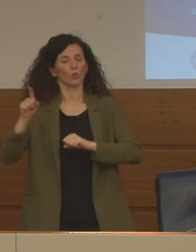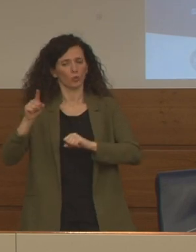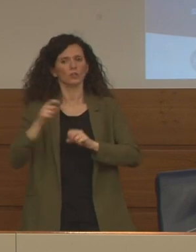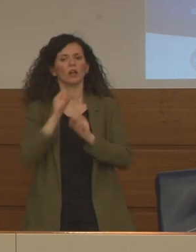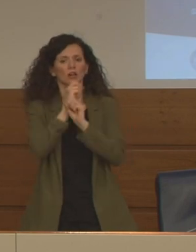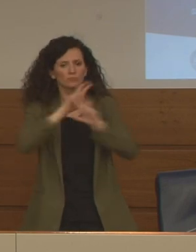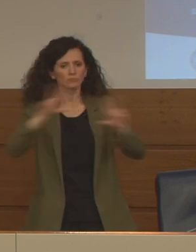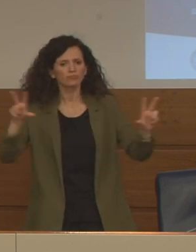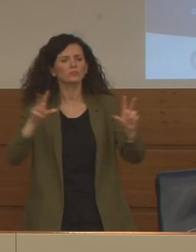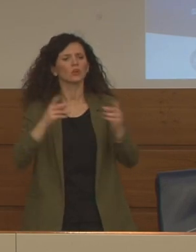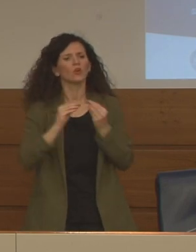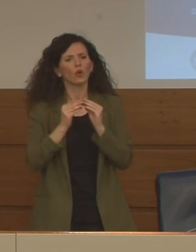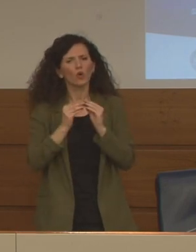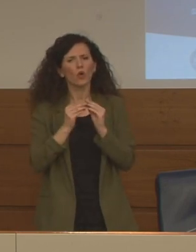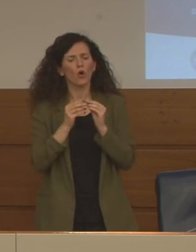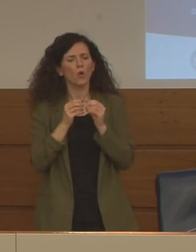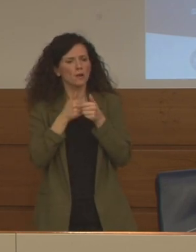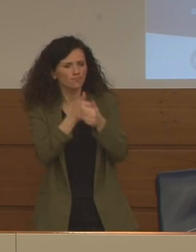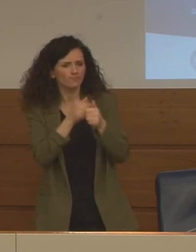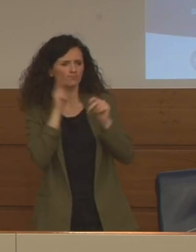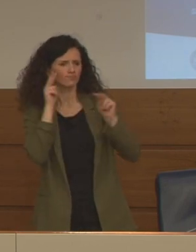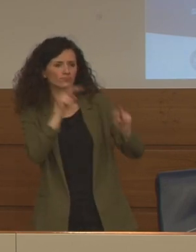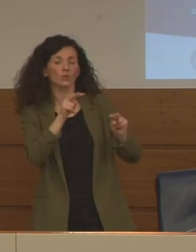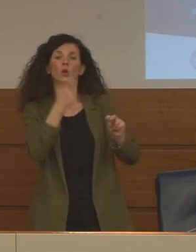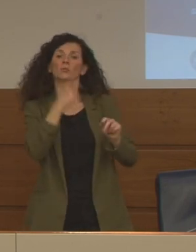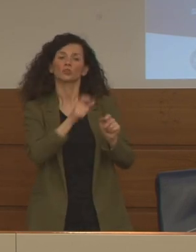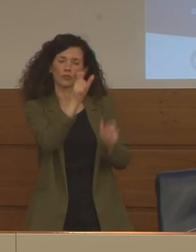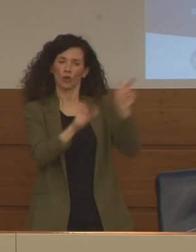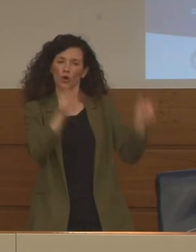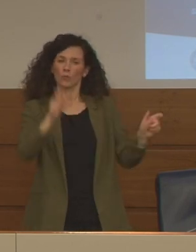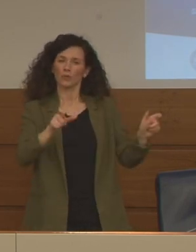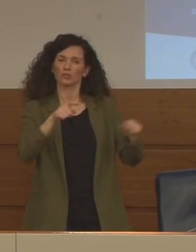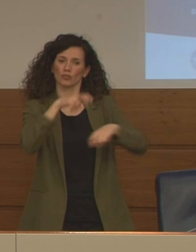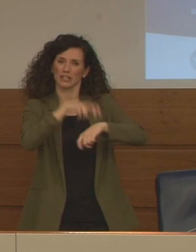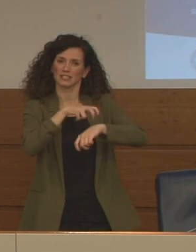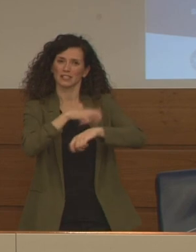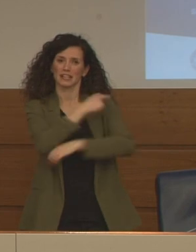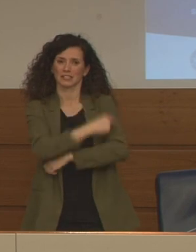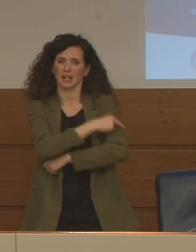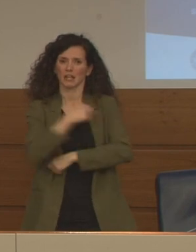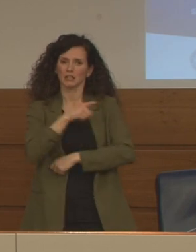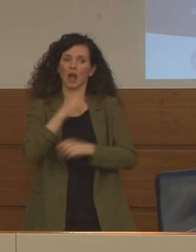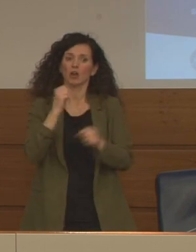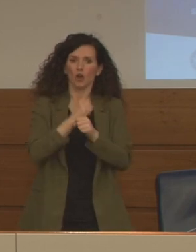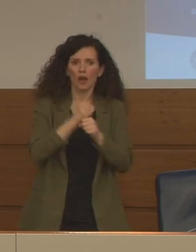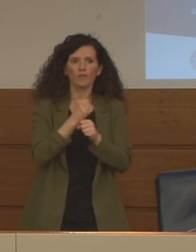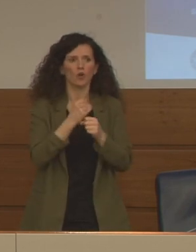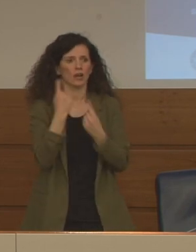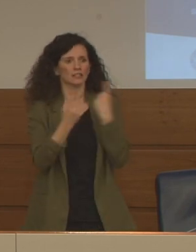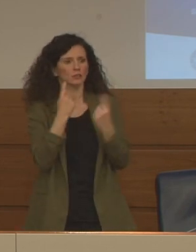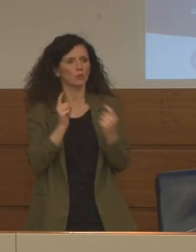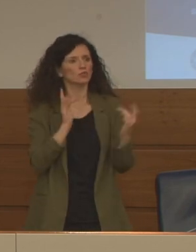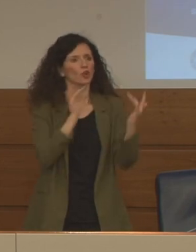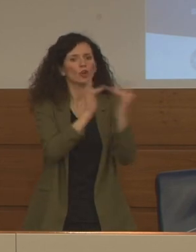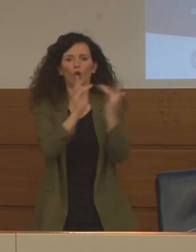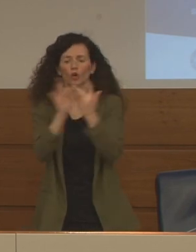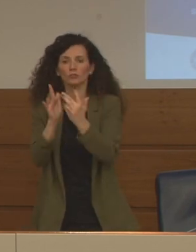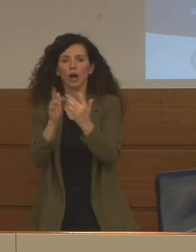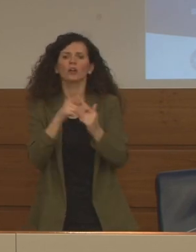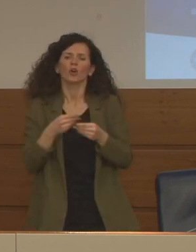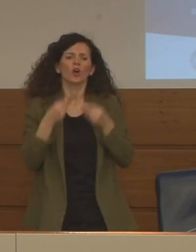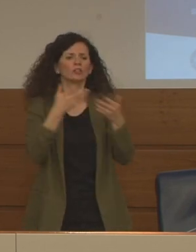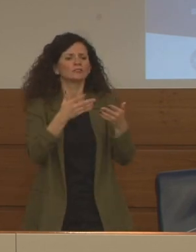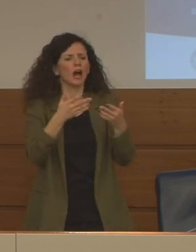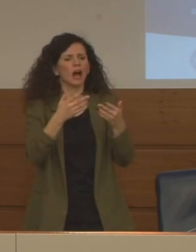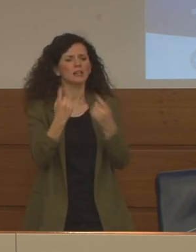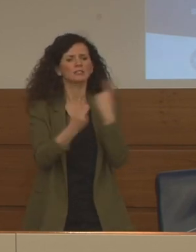come monitorizzare il personale sanitario esposto in maniera tale che possa lavorare nelle migliori condizioni possibili anche laddove sia stato